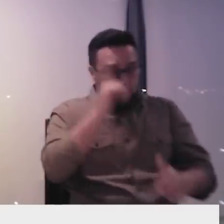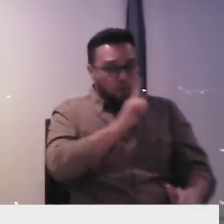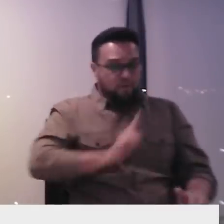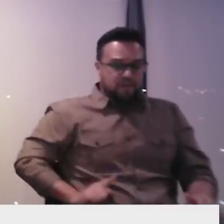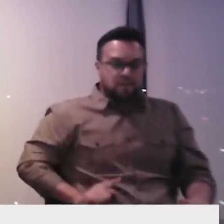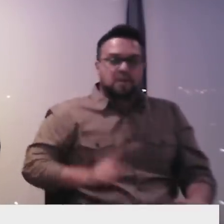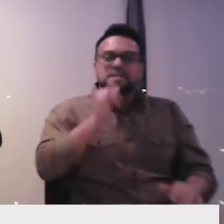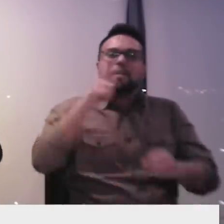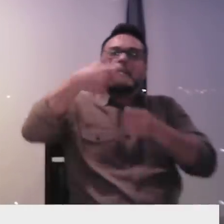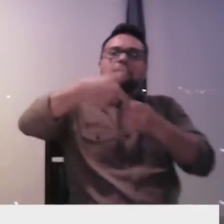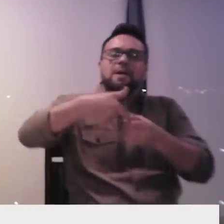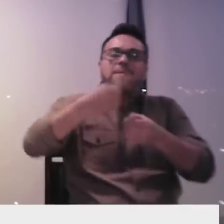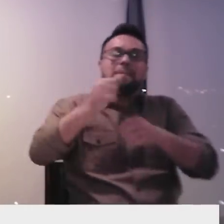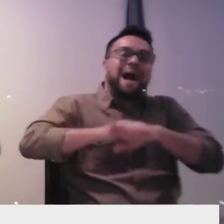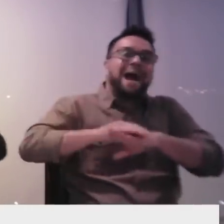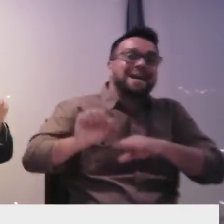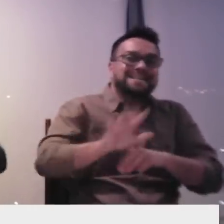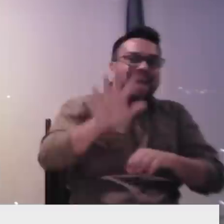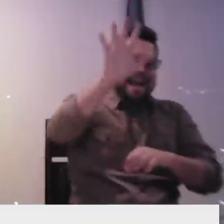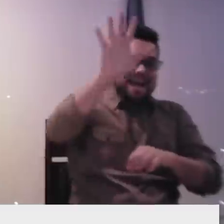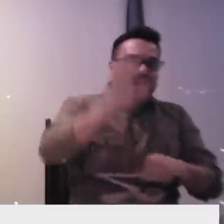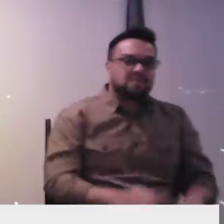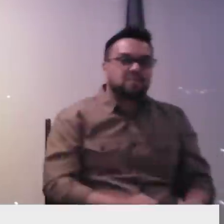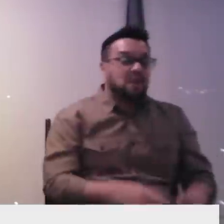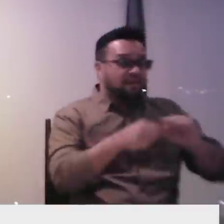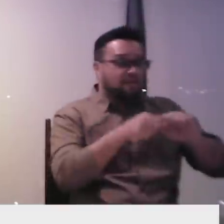nobres, quando o preço está mais alto, e faz a média ali.